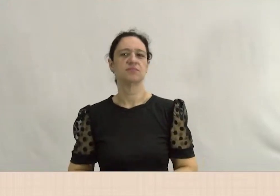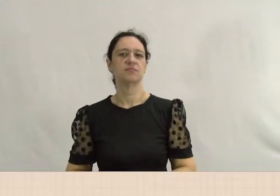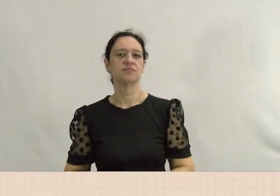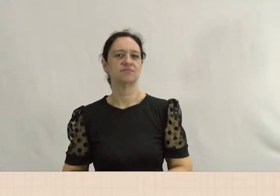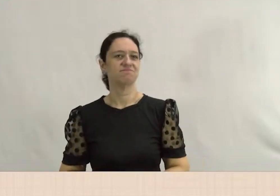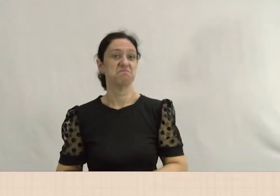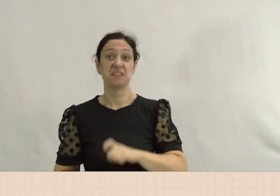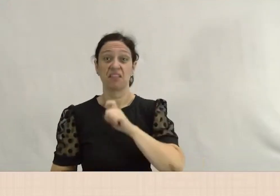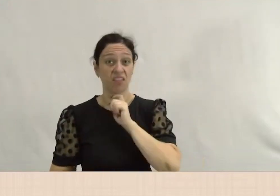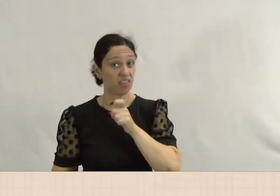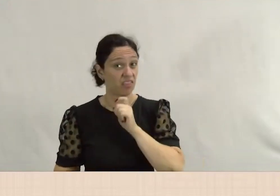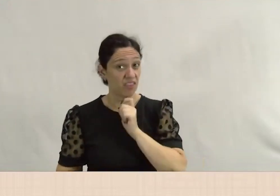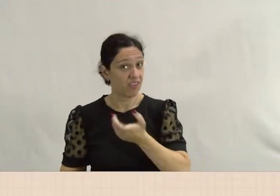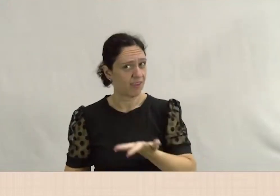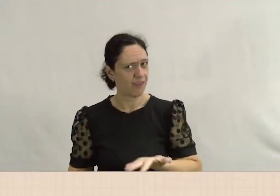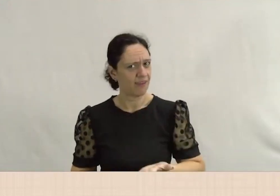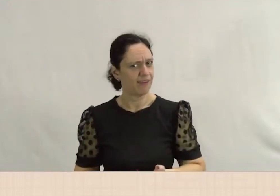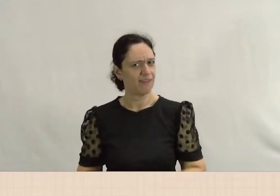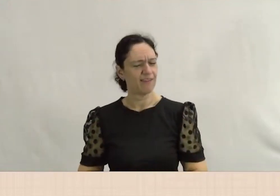Ninguém sabe?